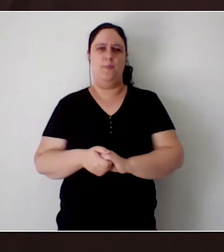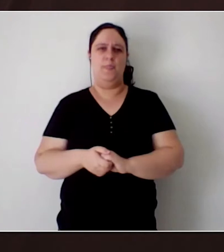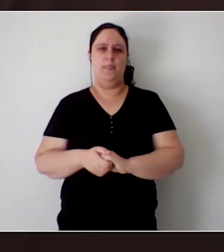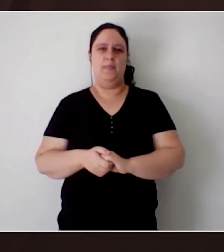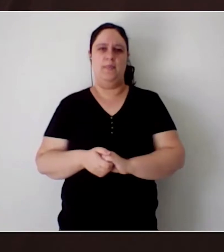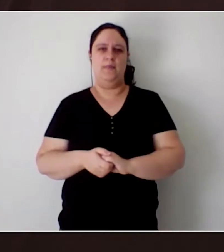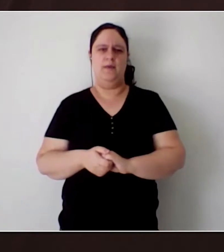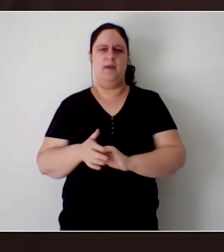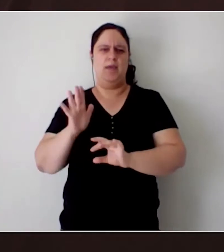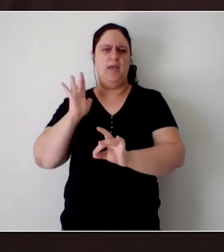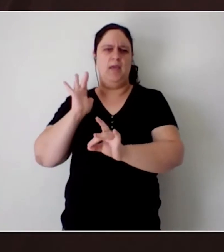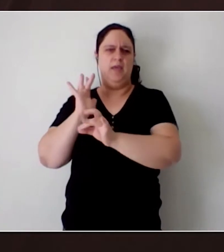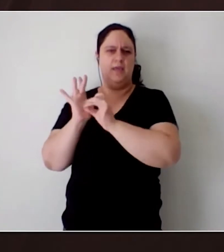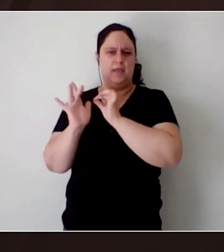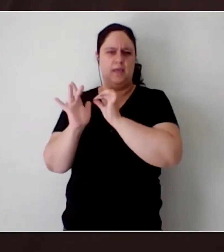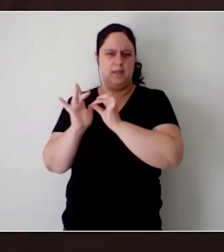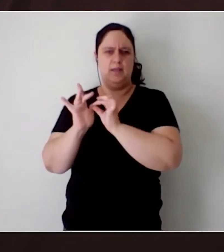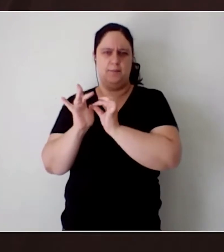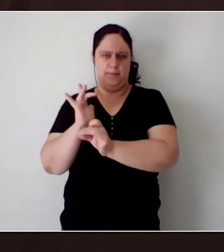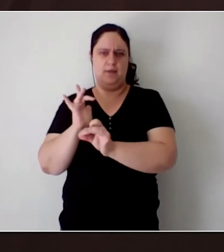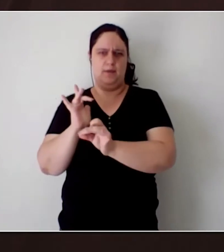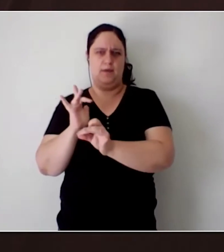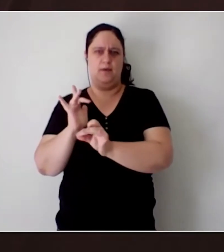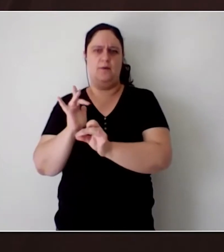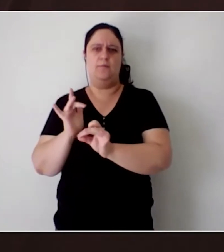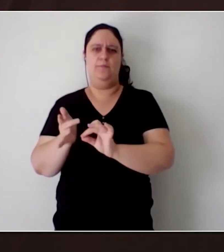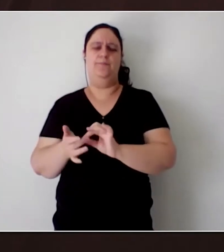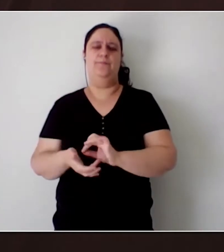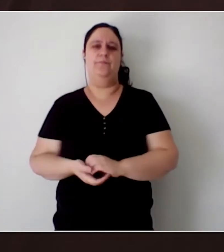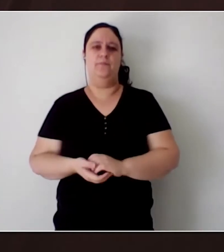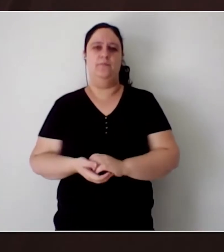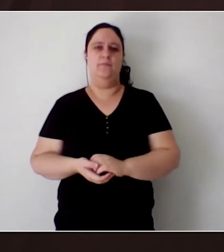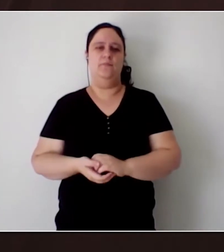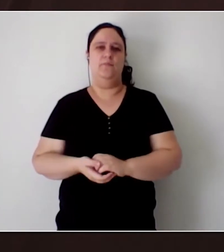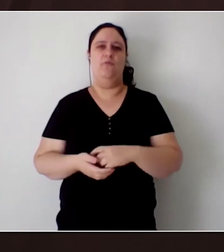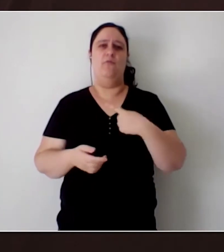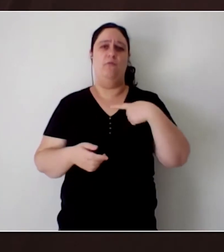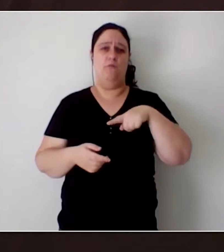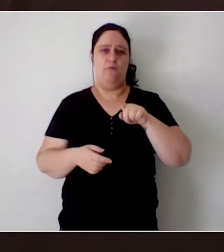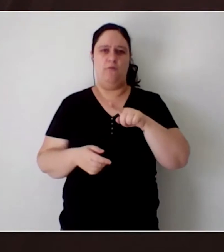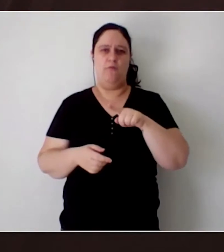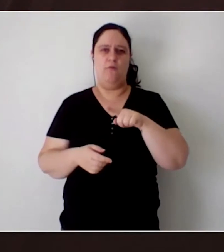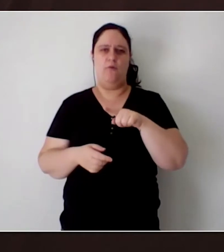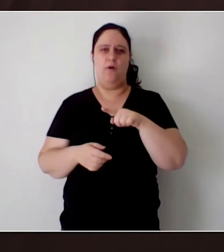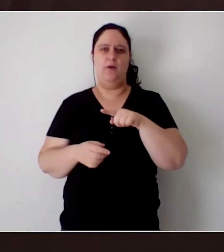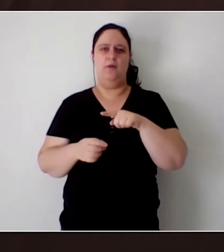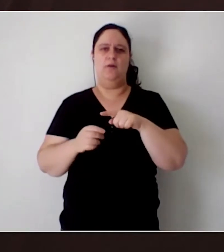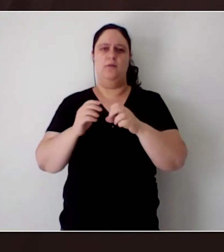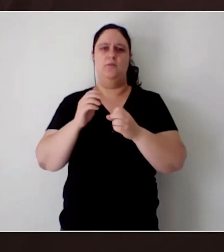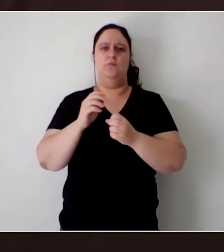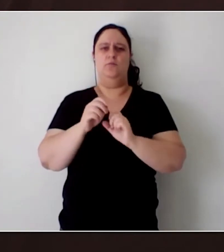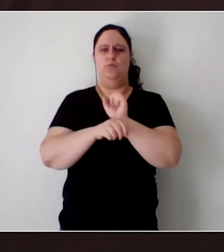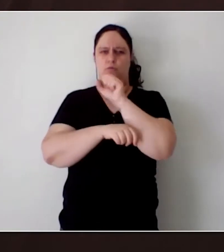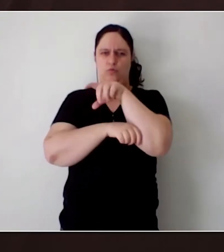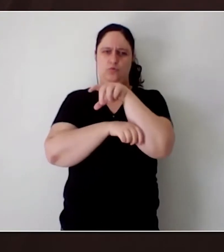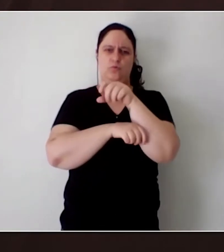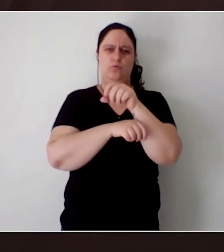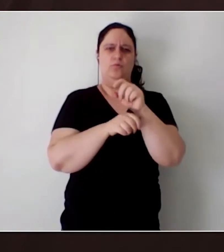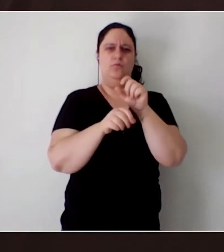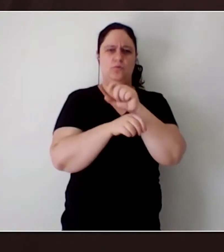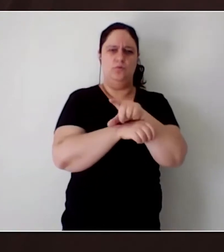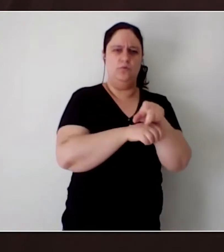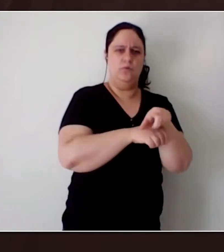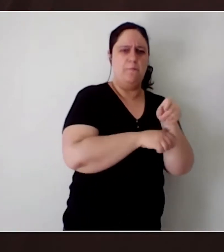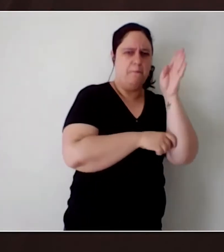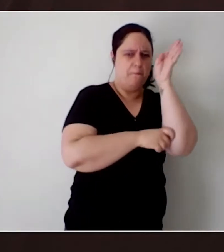o joio no meio do trigo e retirou-se. E quando a erva cresceu e produziu